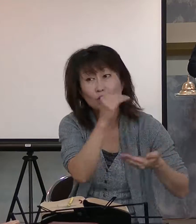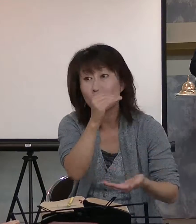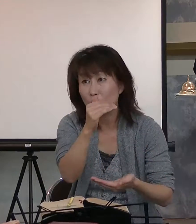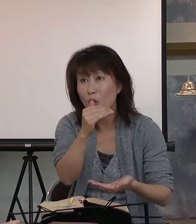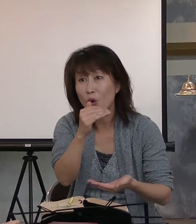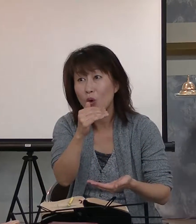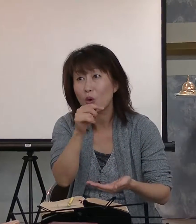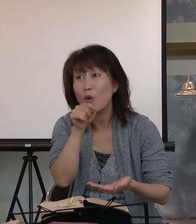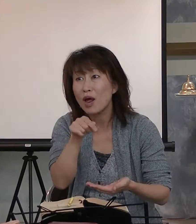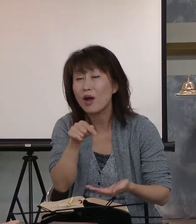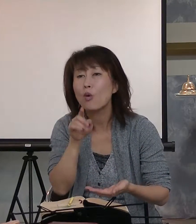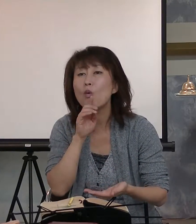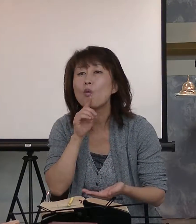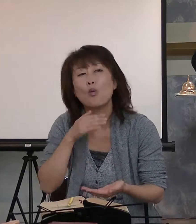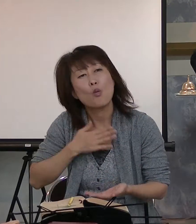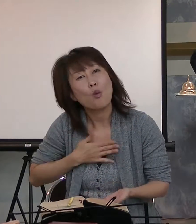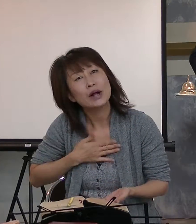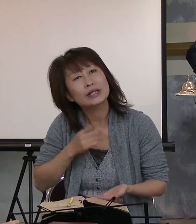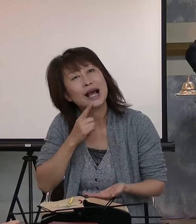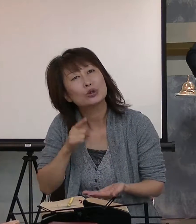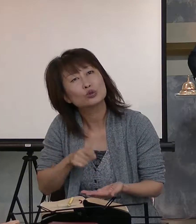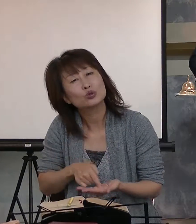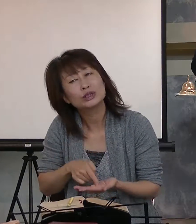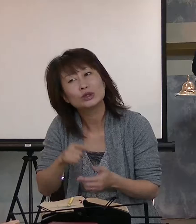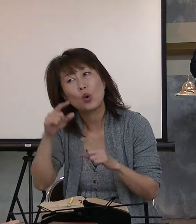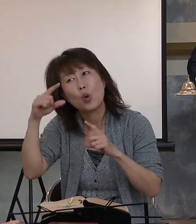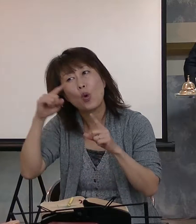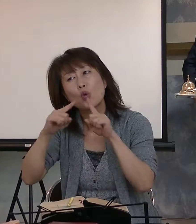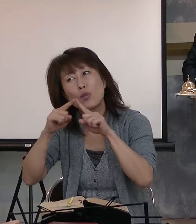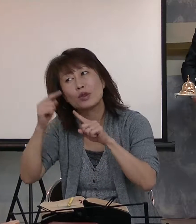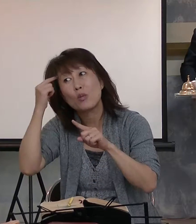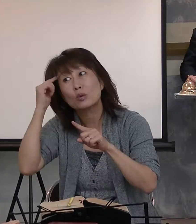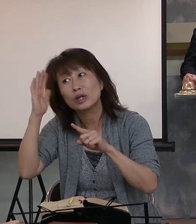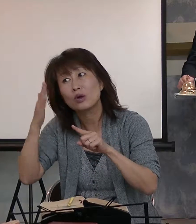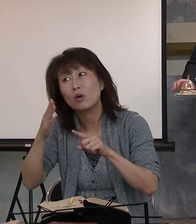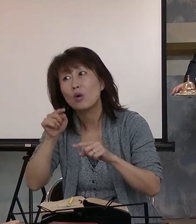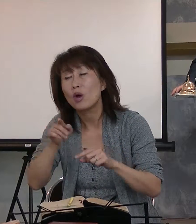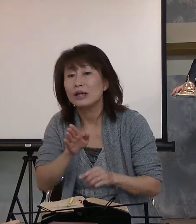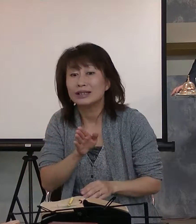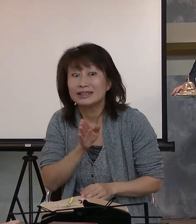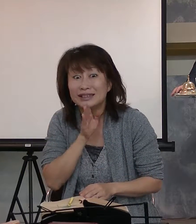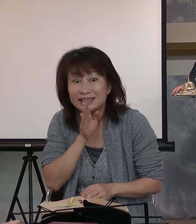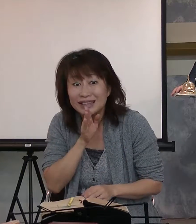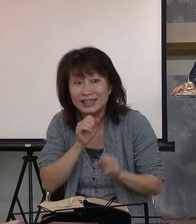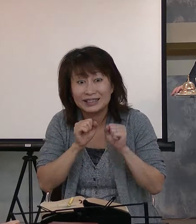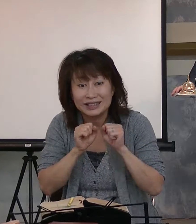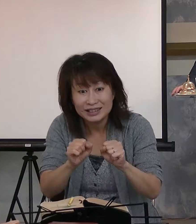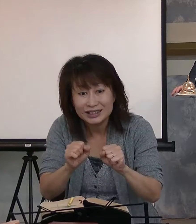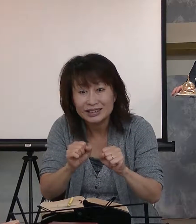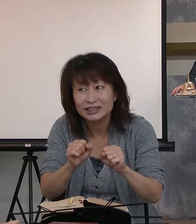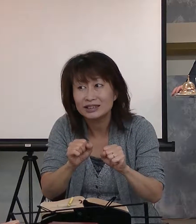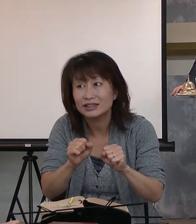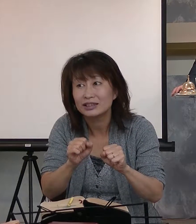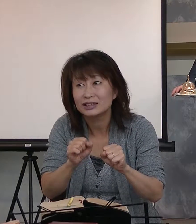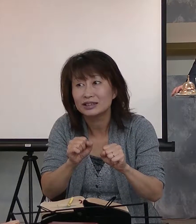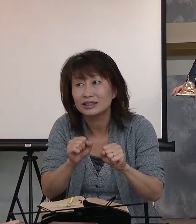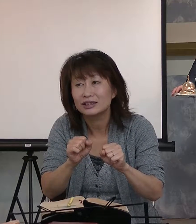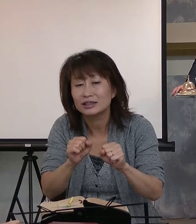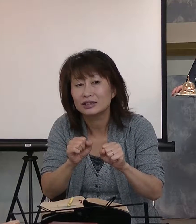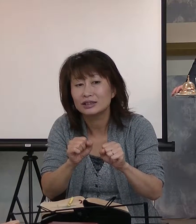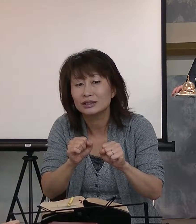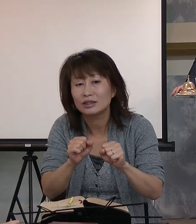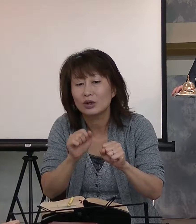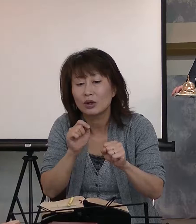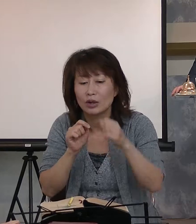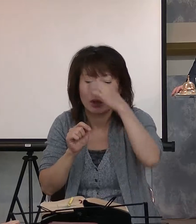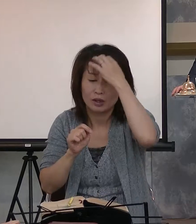言葉なんですけども、それを実際にそれが現実でどういう生かされるかと思うと、